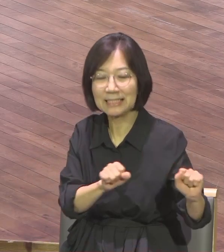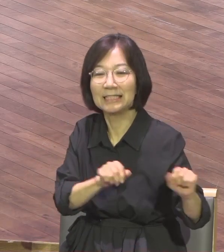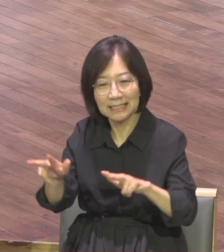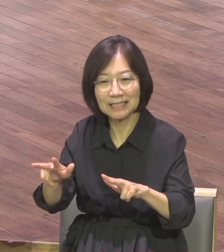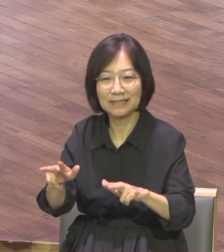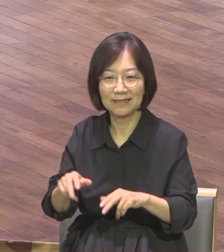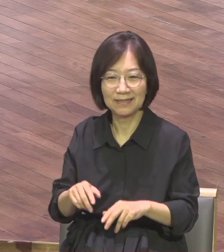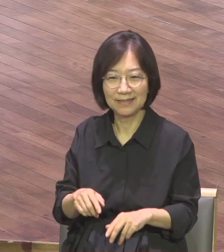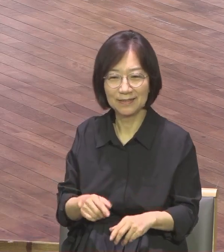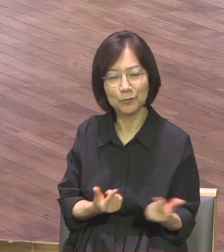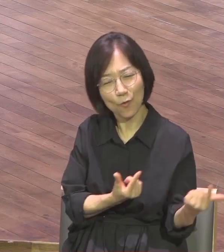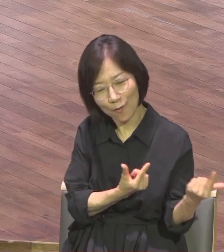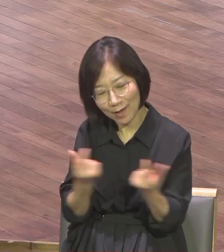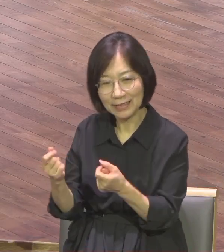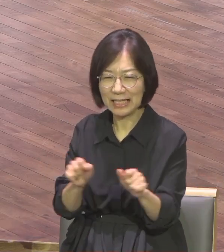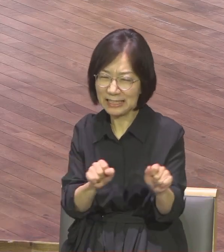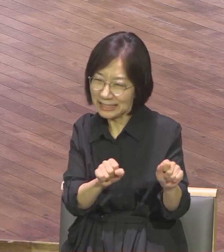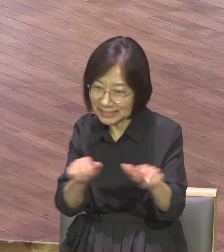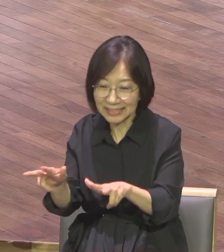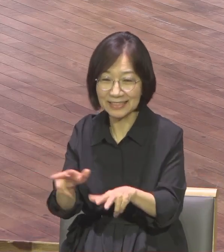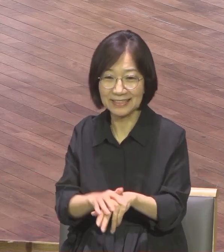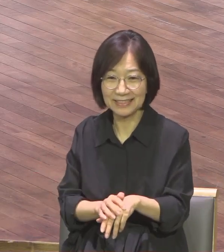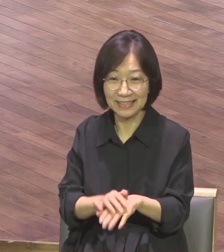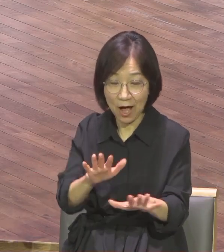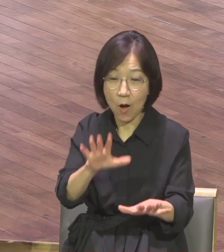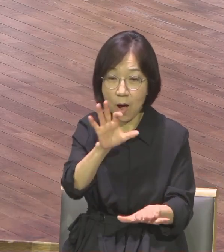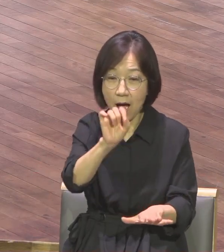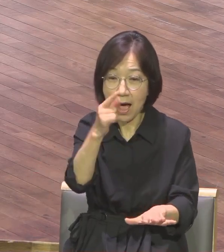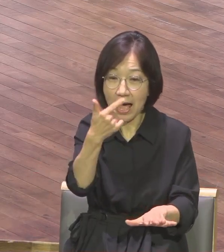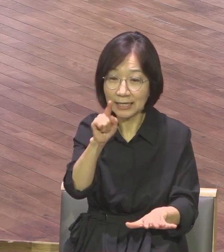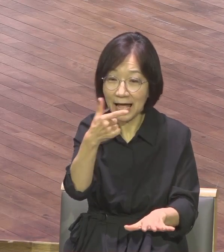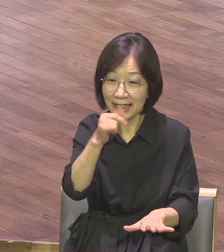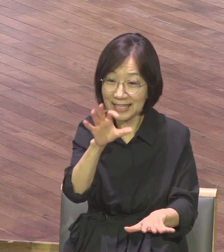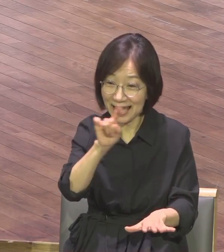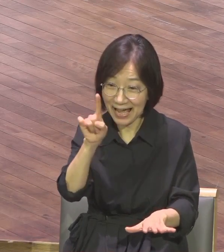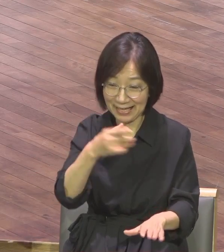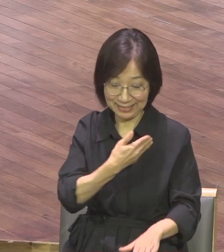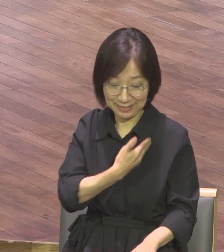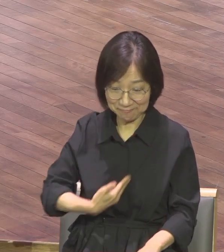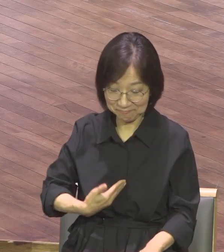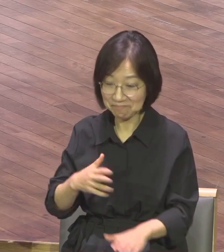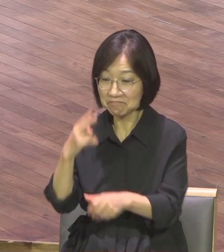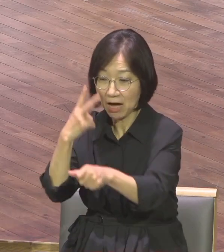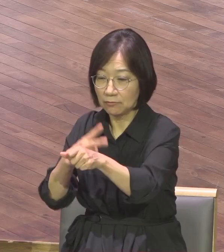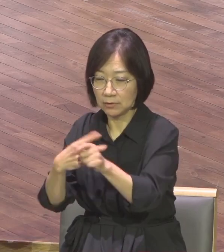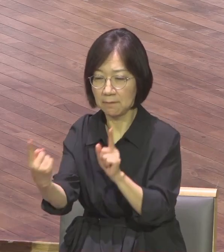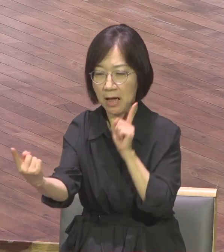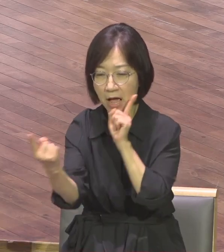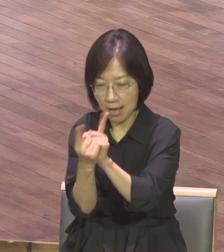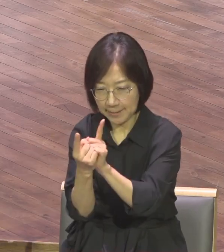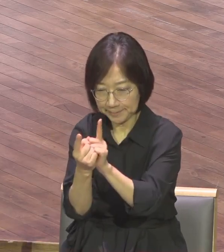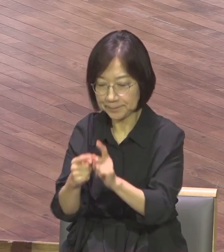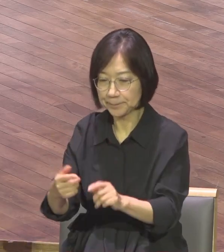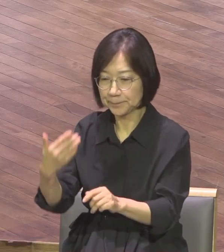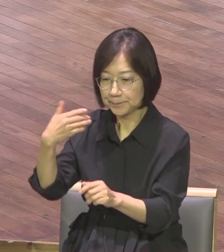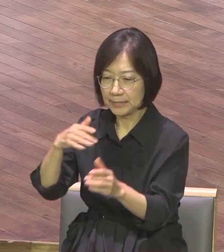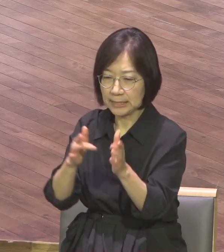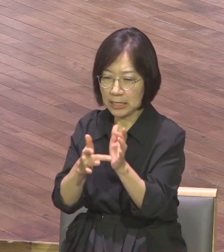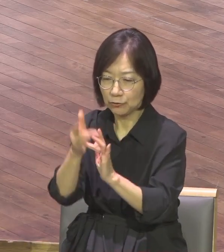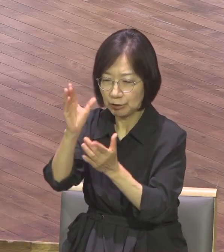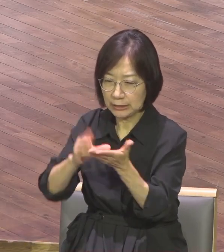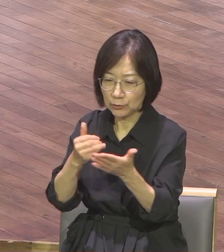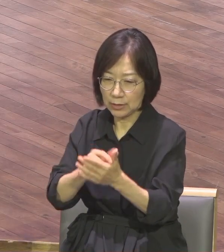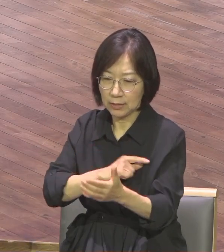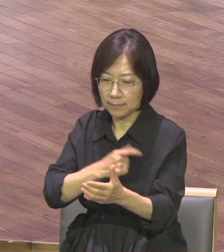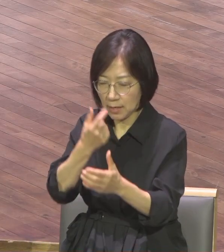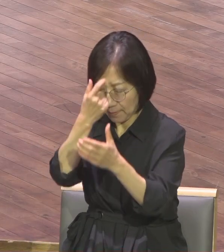아나니아가 사울을 만나고 그에게 예수 그리스도 이름으로 안수하니까 성령으로 충만해졌고